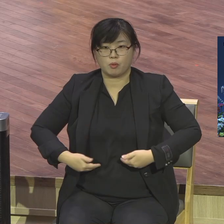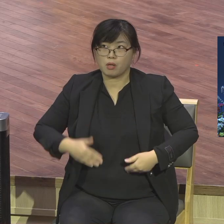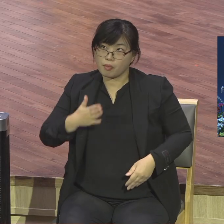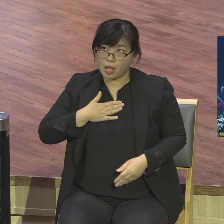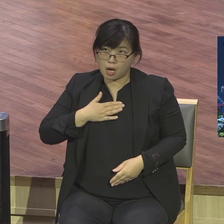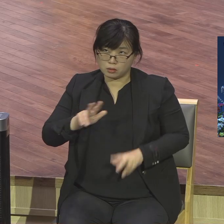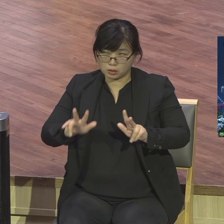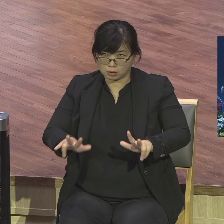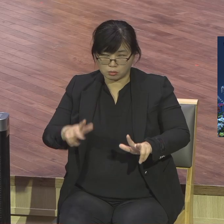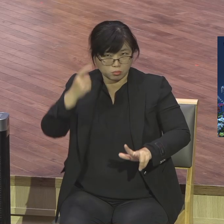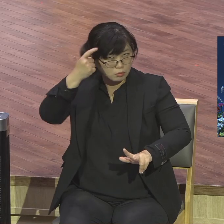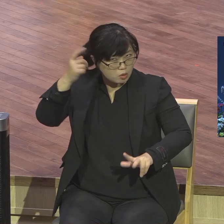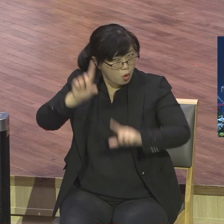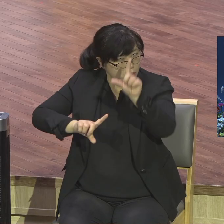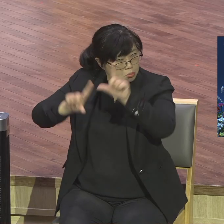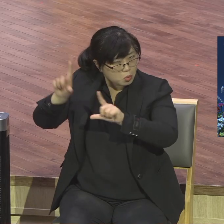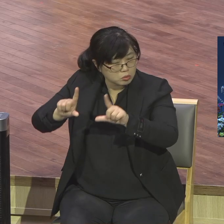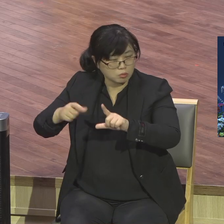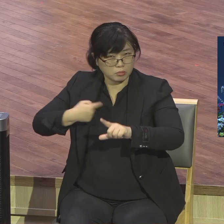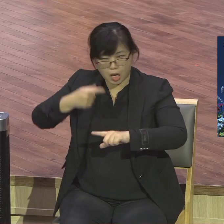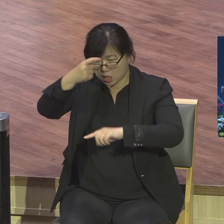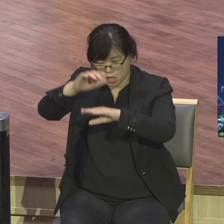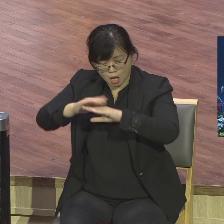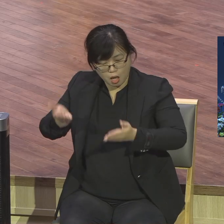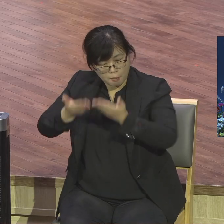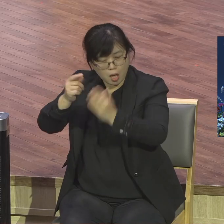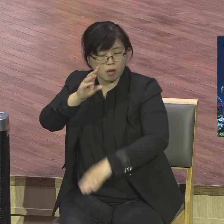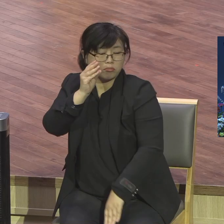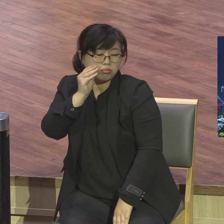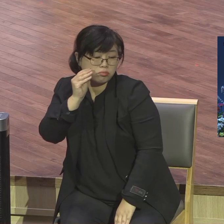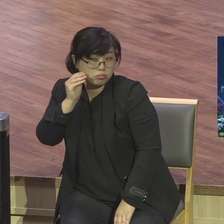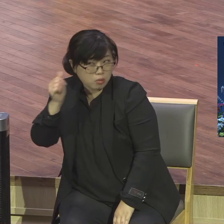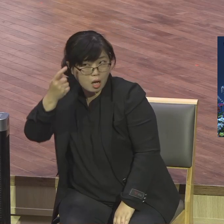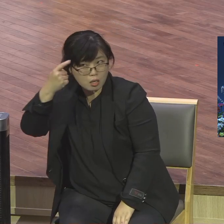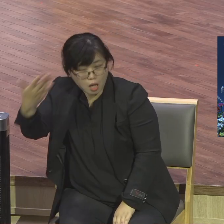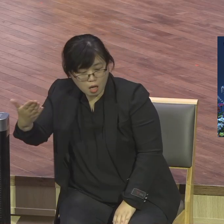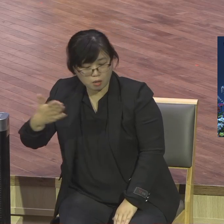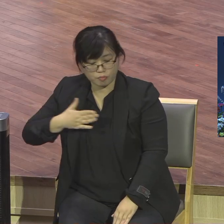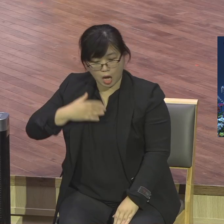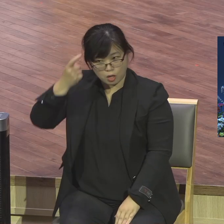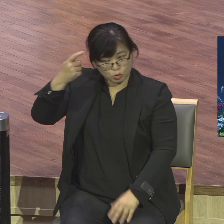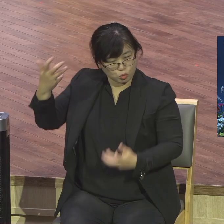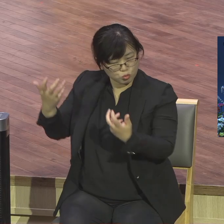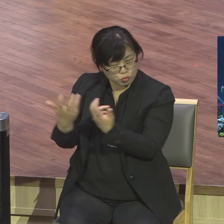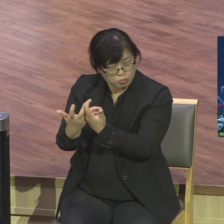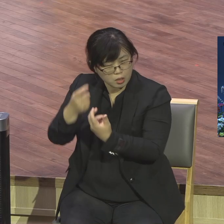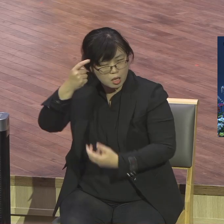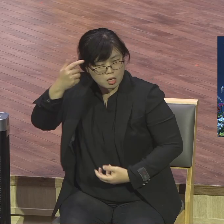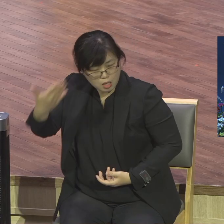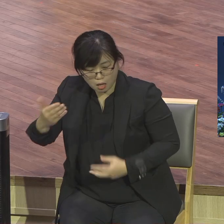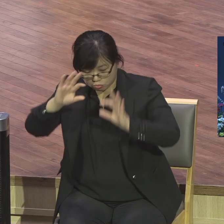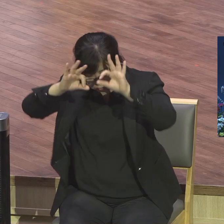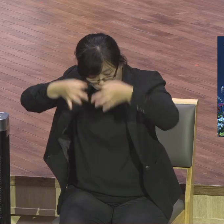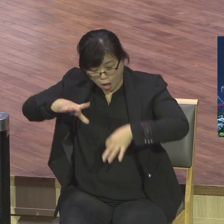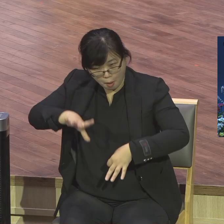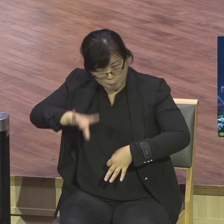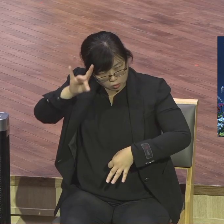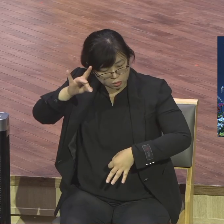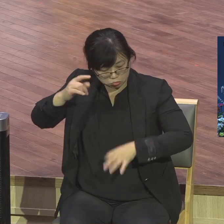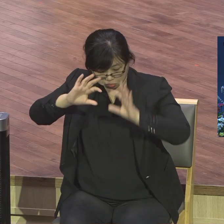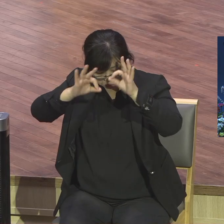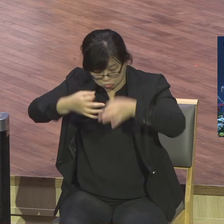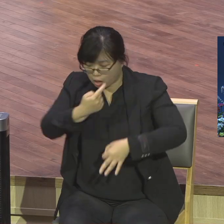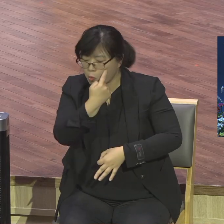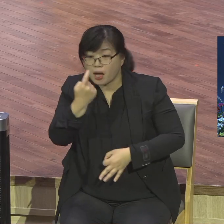성공하고 있는 상태 기도가 되어지는 상태 때 결정하는 건 성경인도예요 그런데 예배도 잘 안